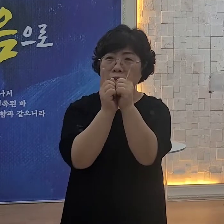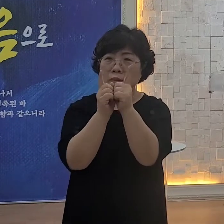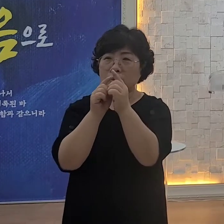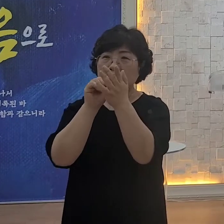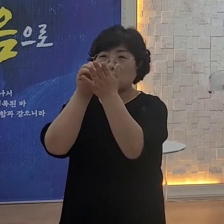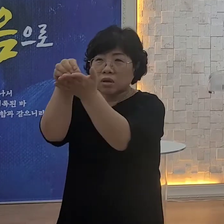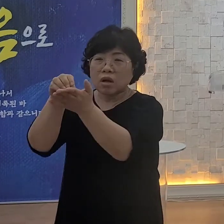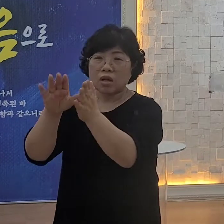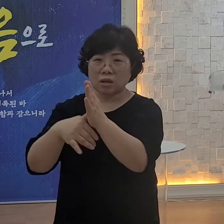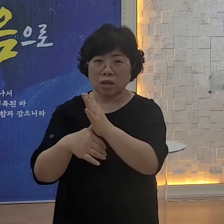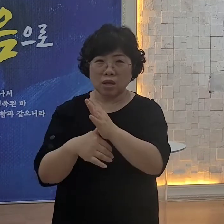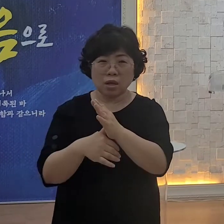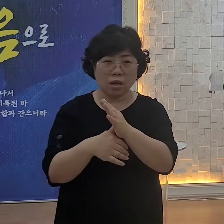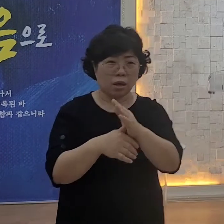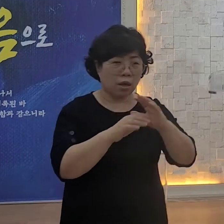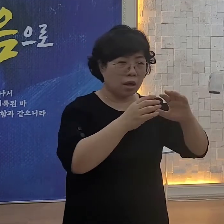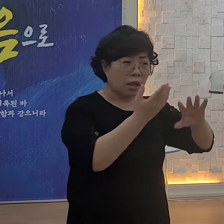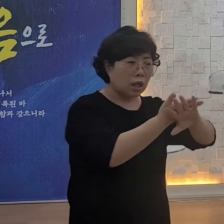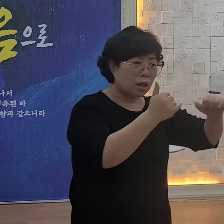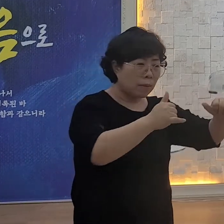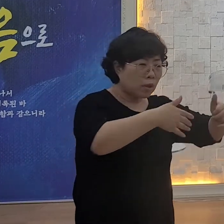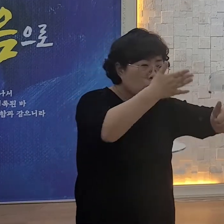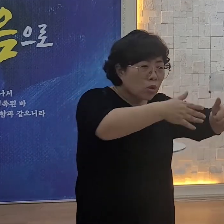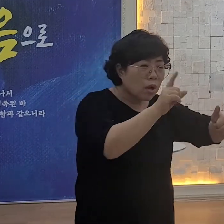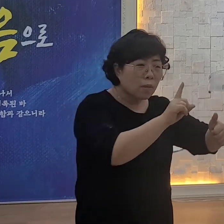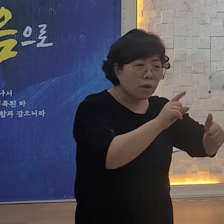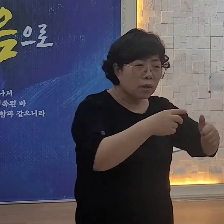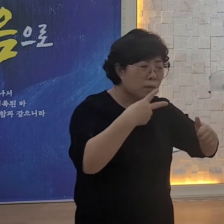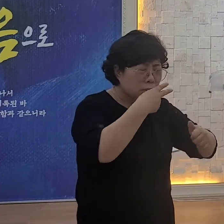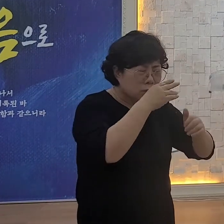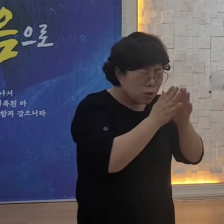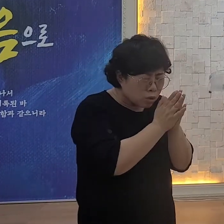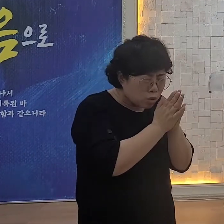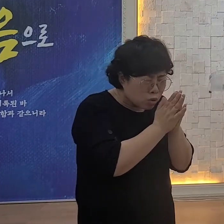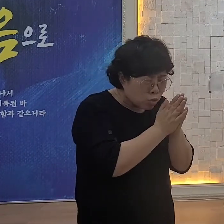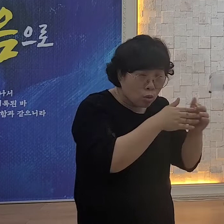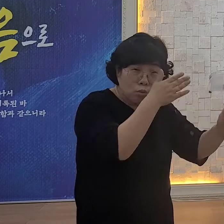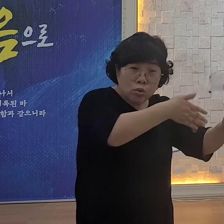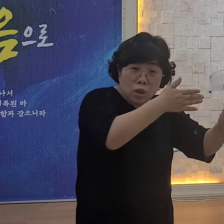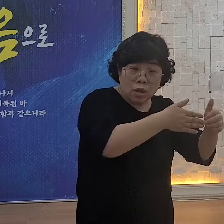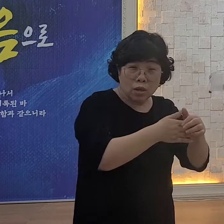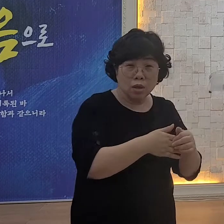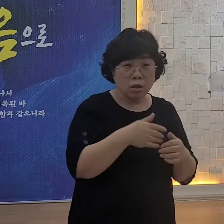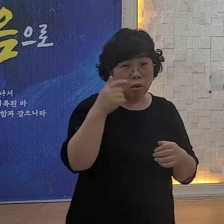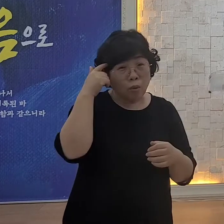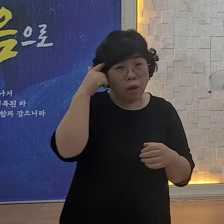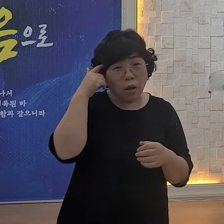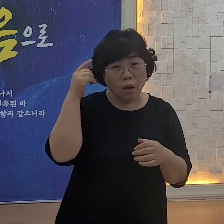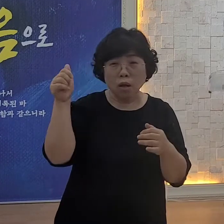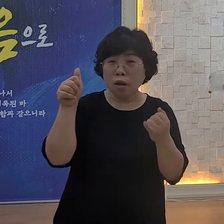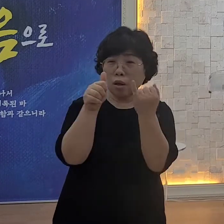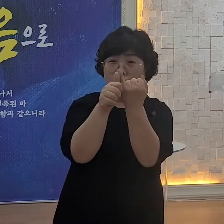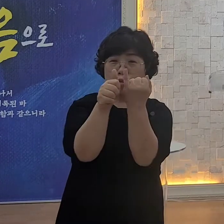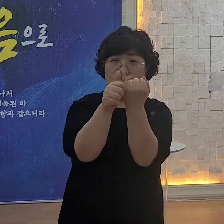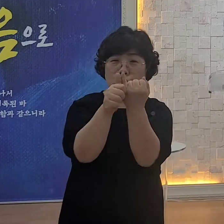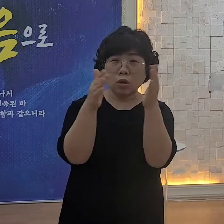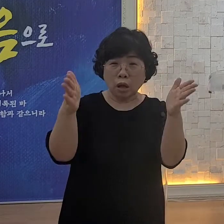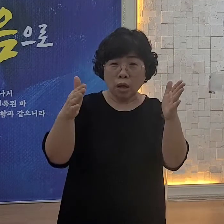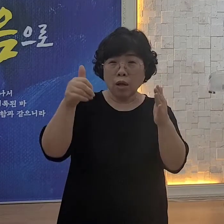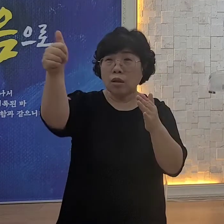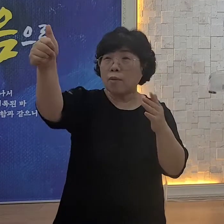가는데 금식 기도를 부탁할 정도였어요. 여러분, 에스더가요, 참고로 말씀드리면 왕비입니다. 왕비. 왕후라고 하죠.